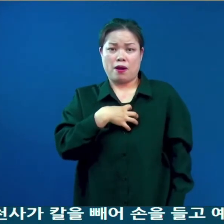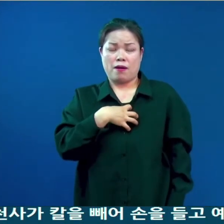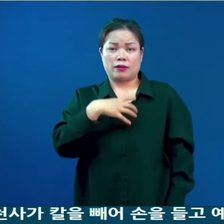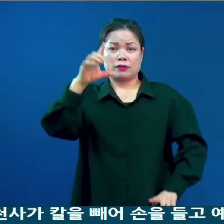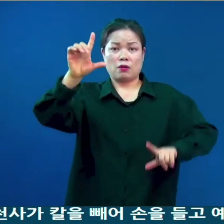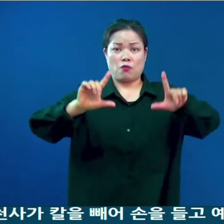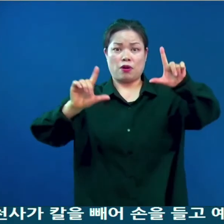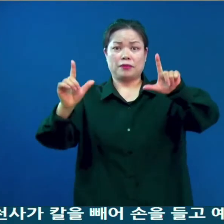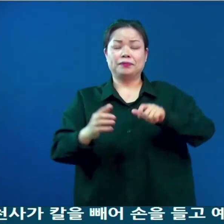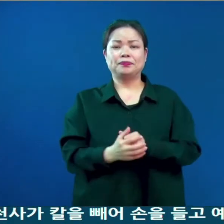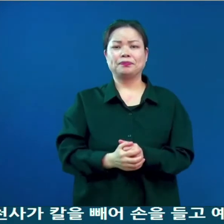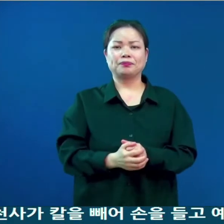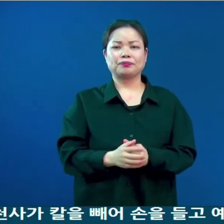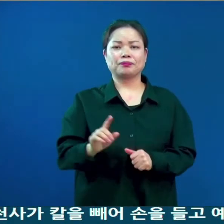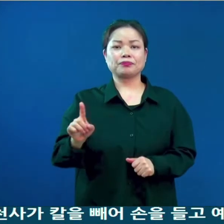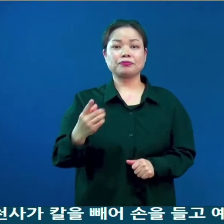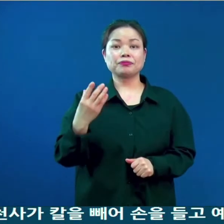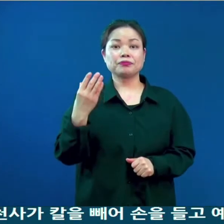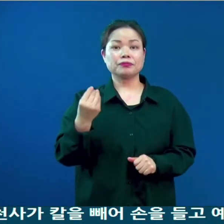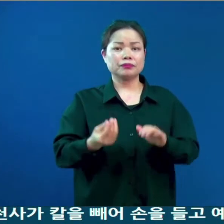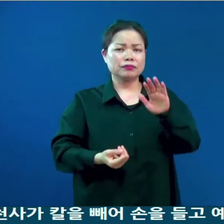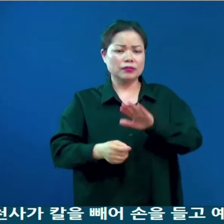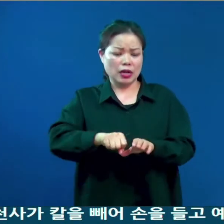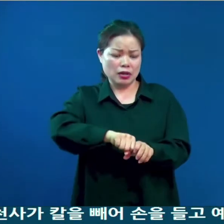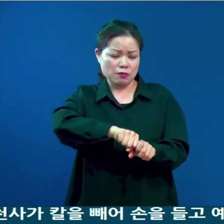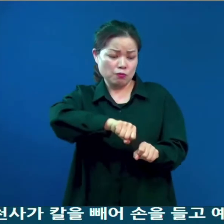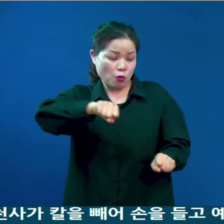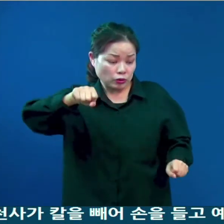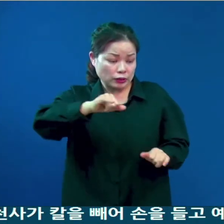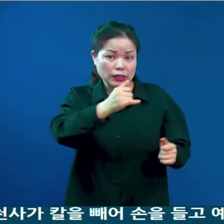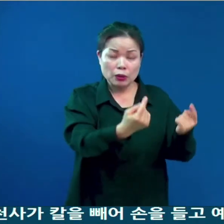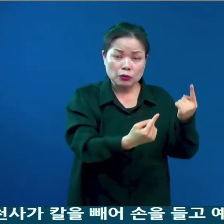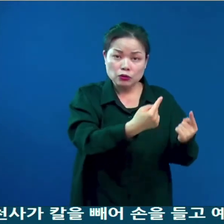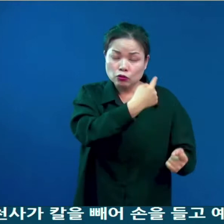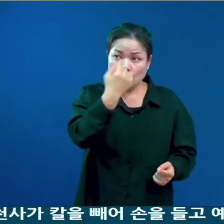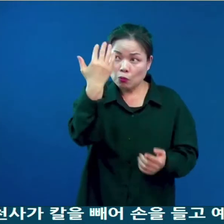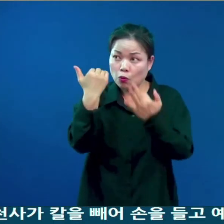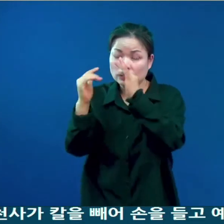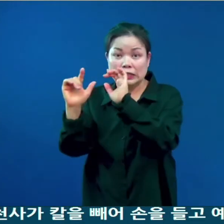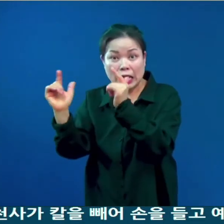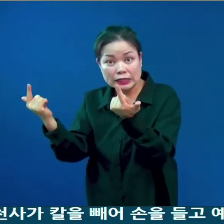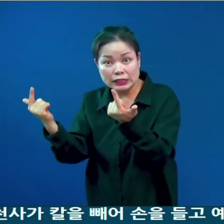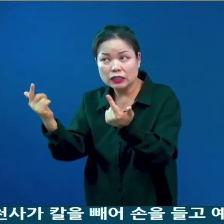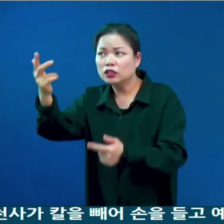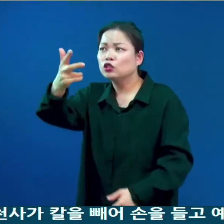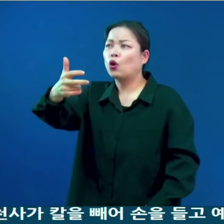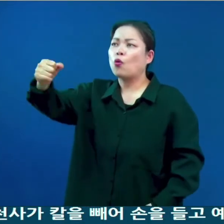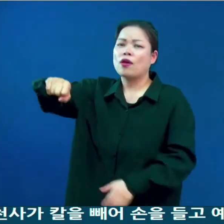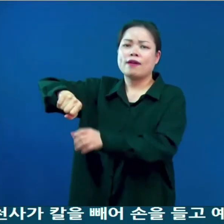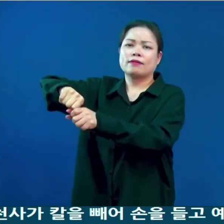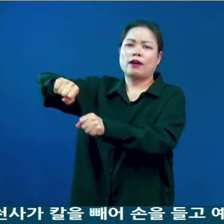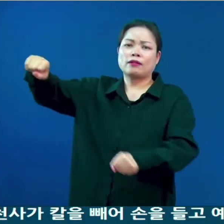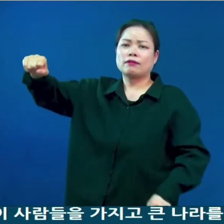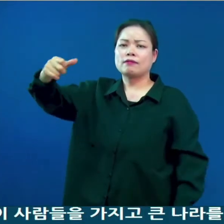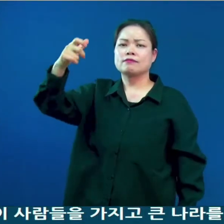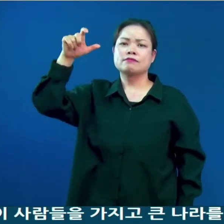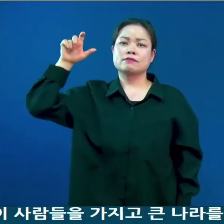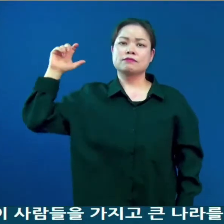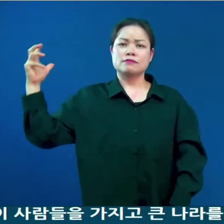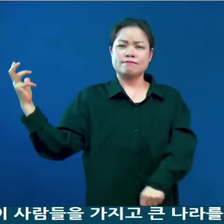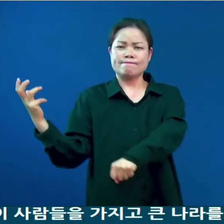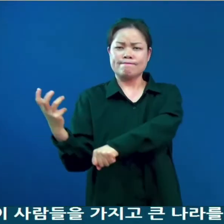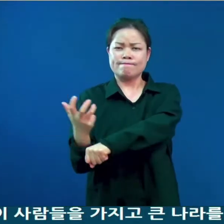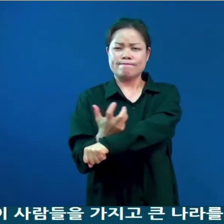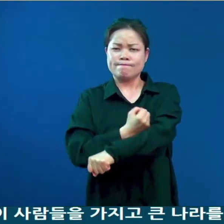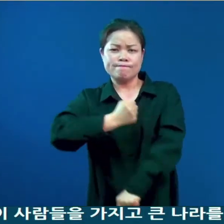것이죠. 100만이 넘는 칼을 뽑는 사람들보다 눈에 보이지 않는 여호와의 칼 하나가 훨씬 더 강력하다는